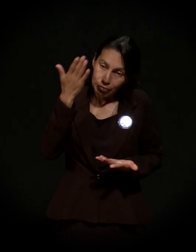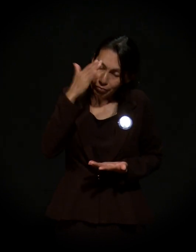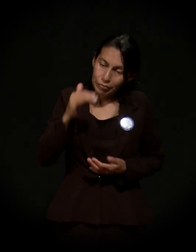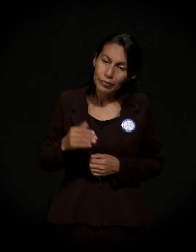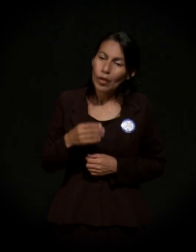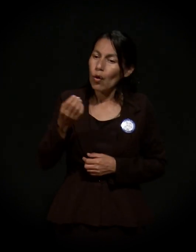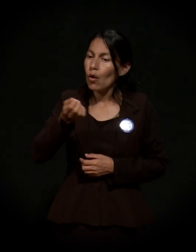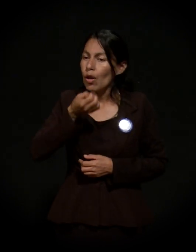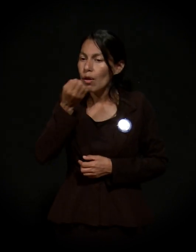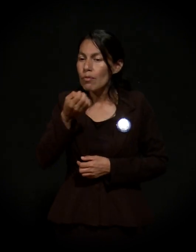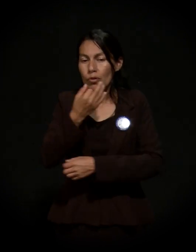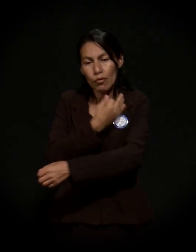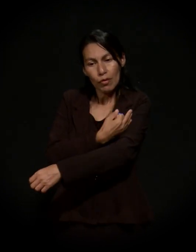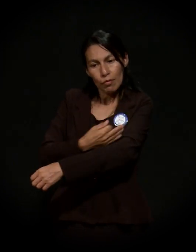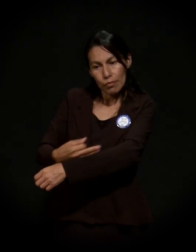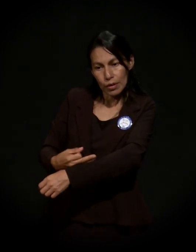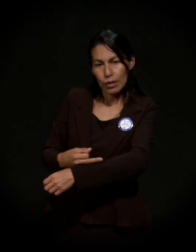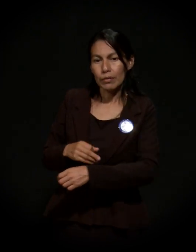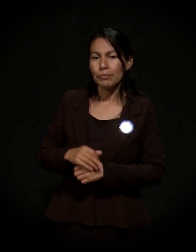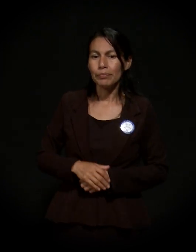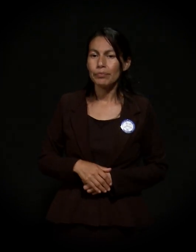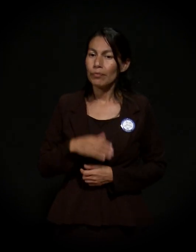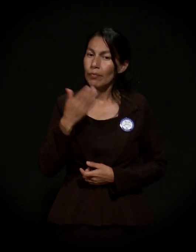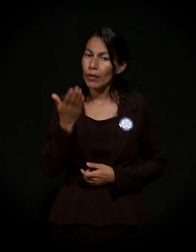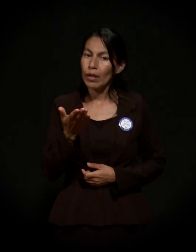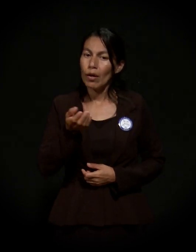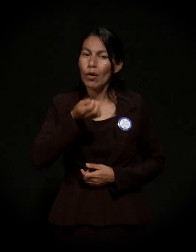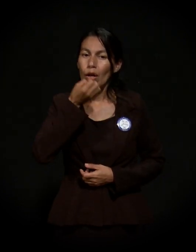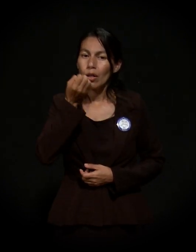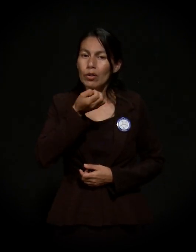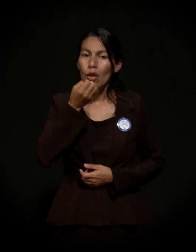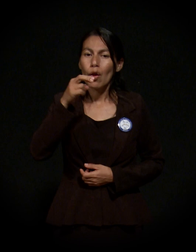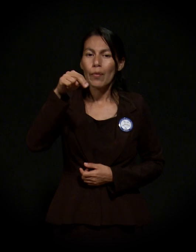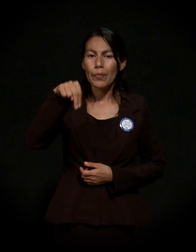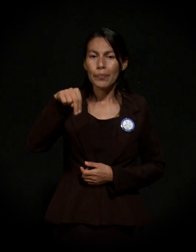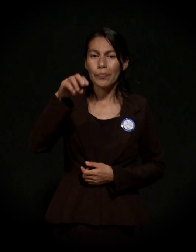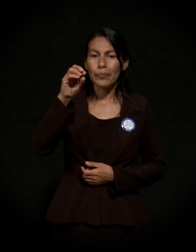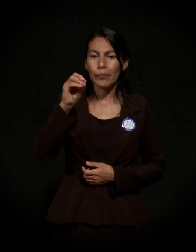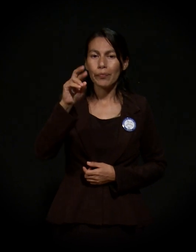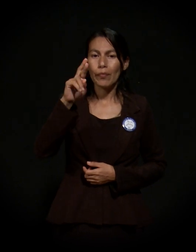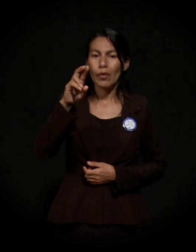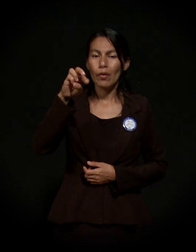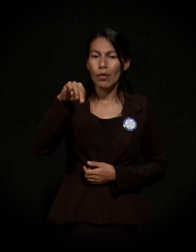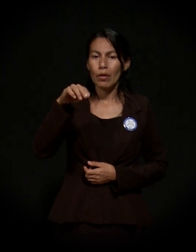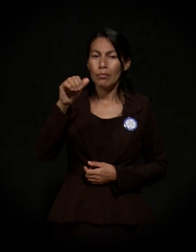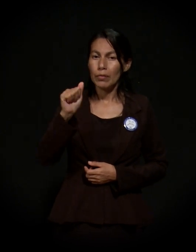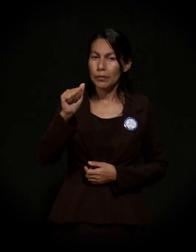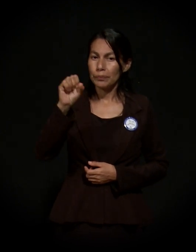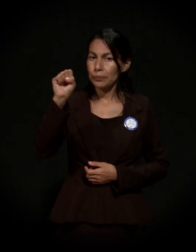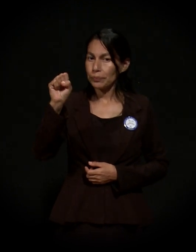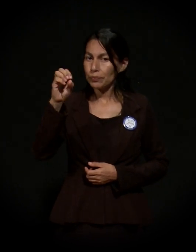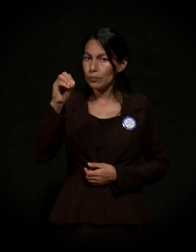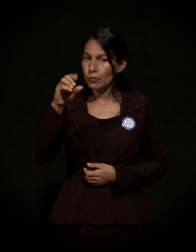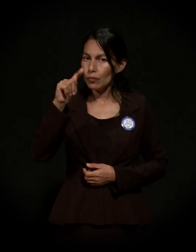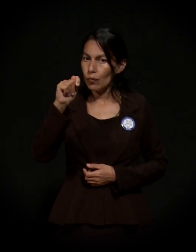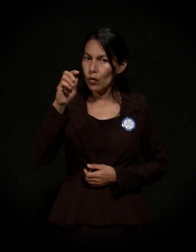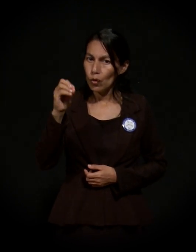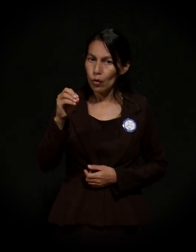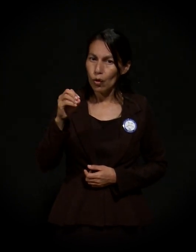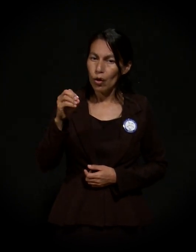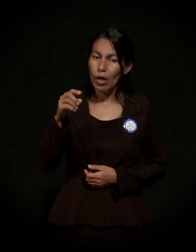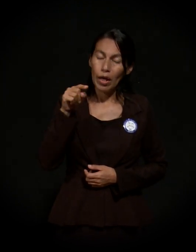Oremos por la familia. Y pide oración por Norma Soto Vargas, que está internada en